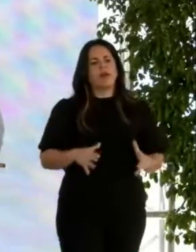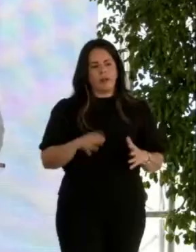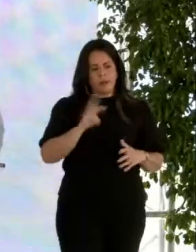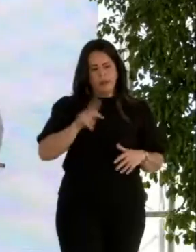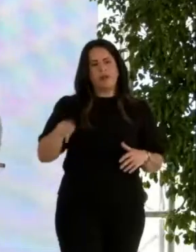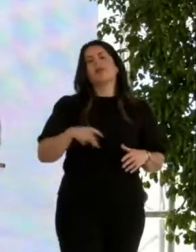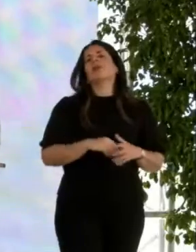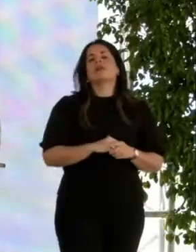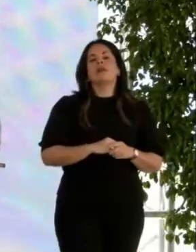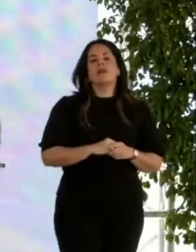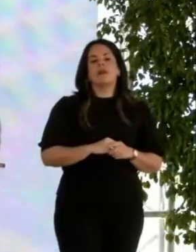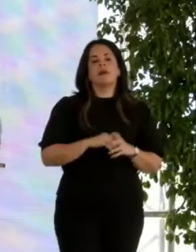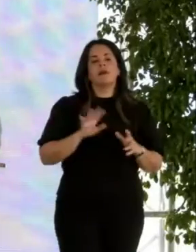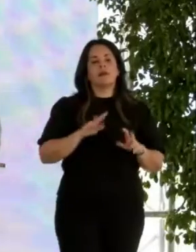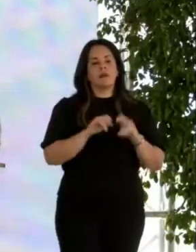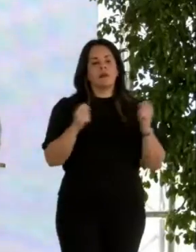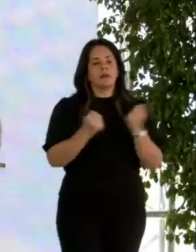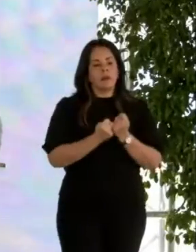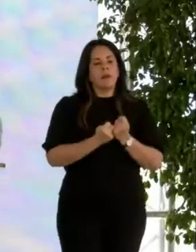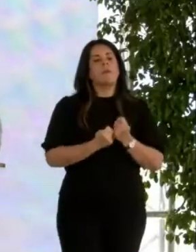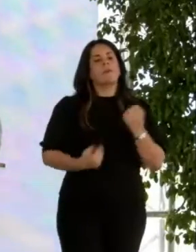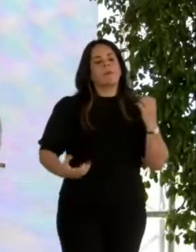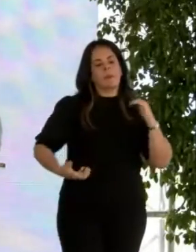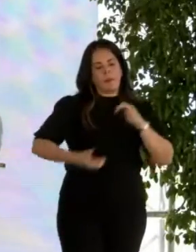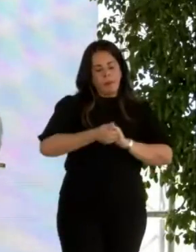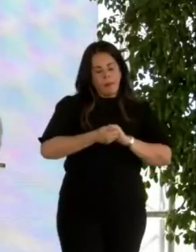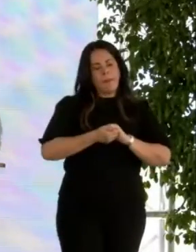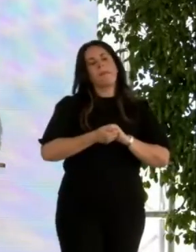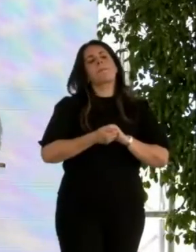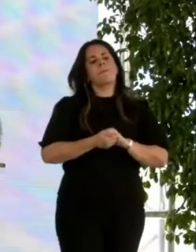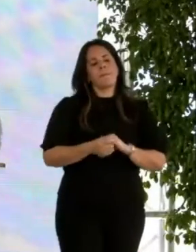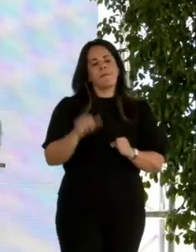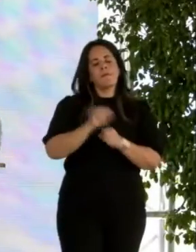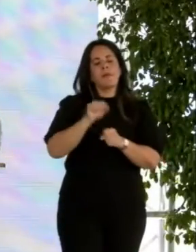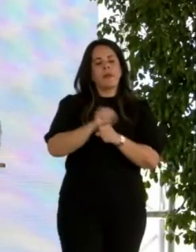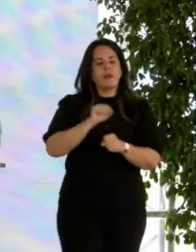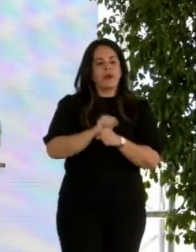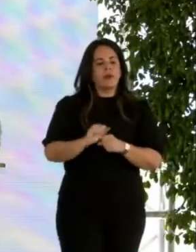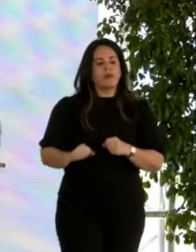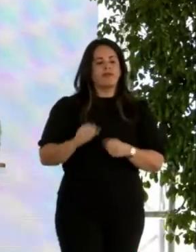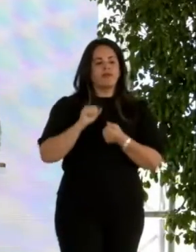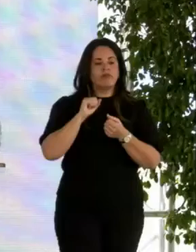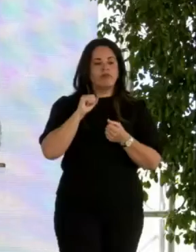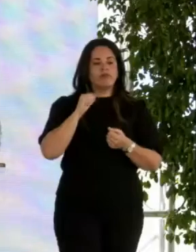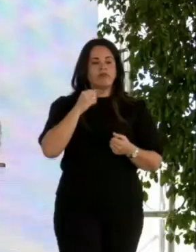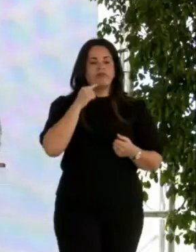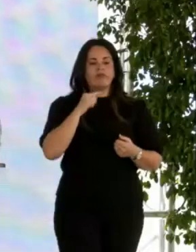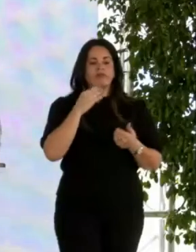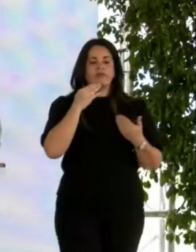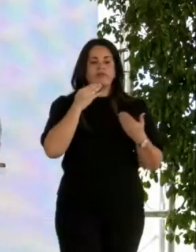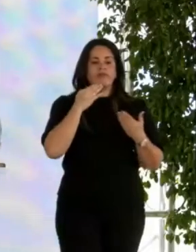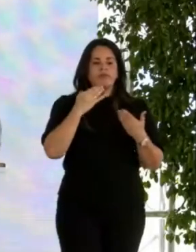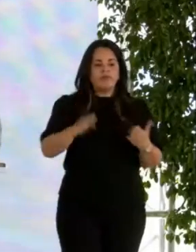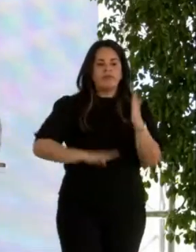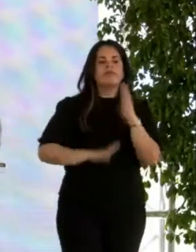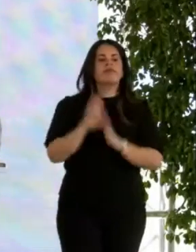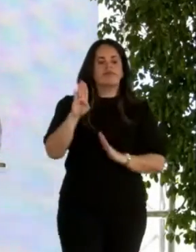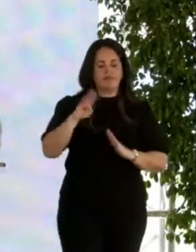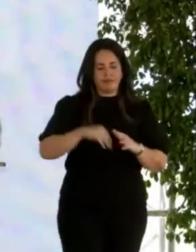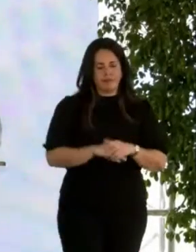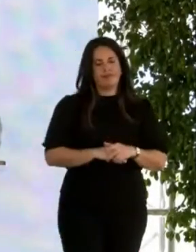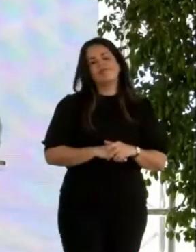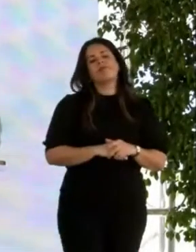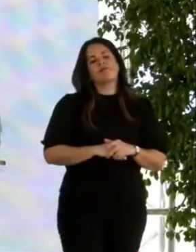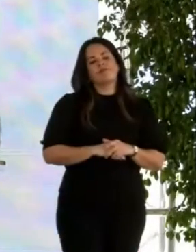Our team and your teams have worked tirelessly in order to get us to this point, and I just want to say thank you for that. We